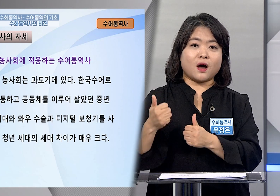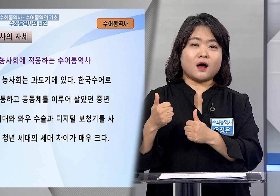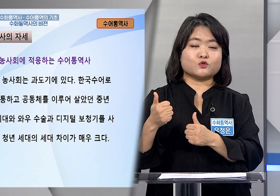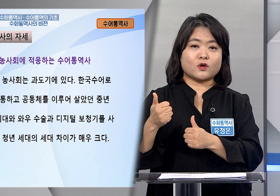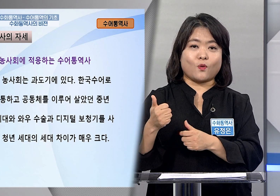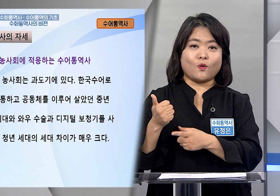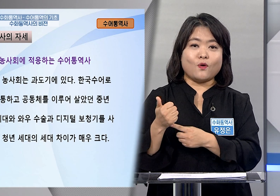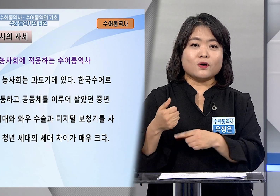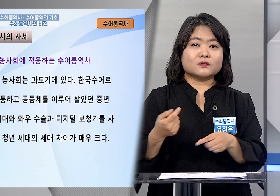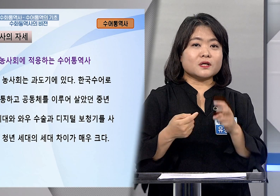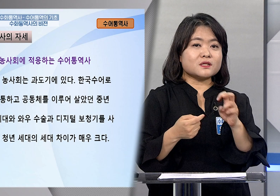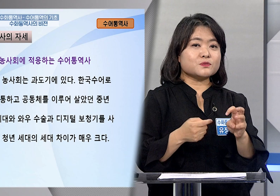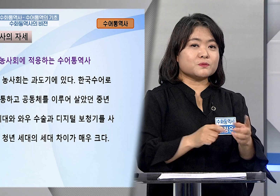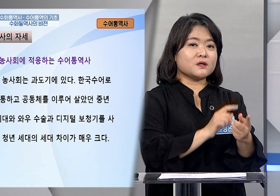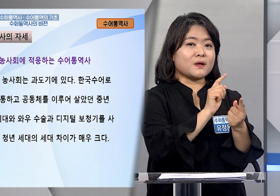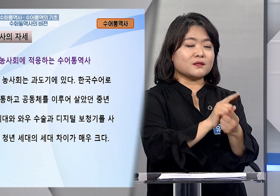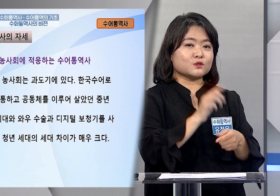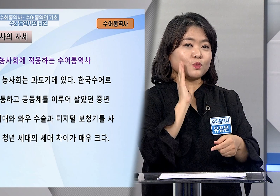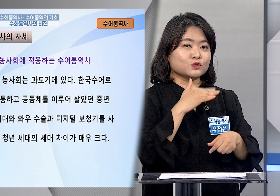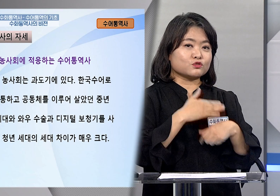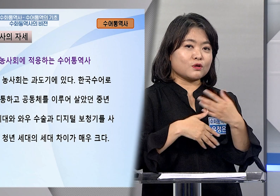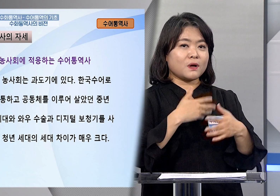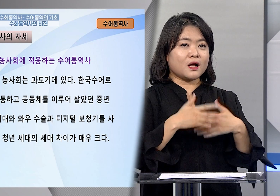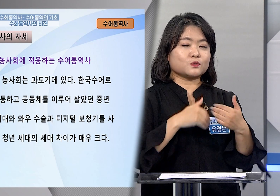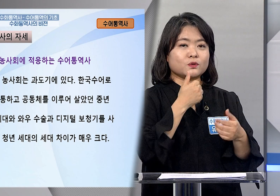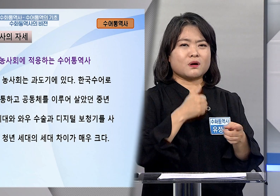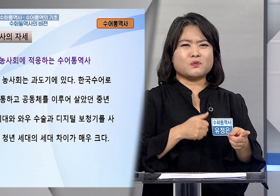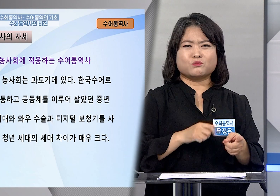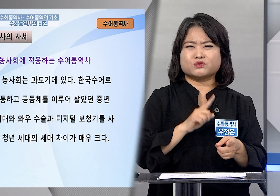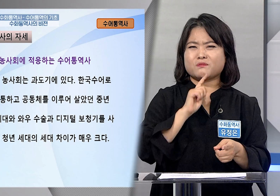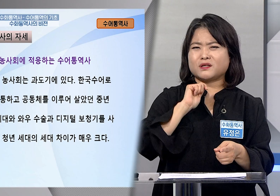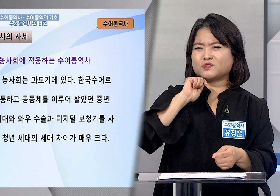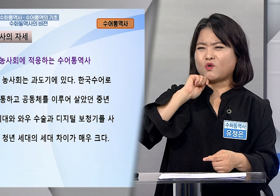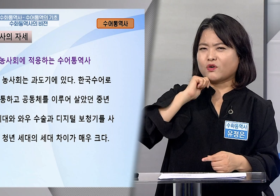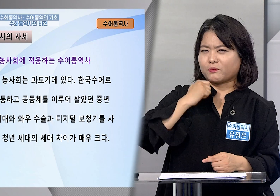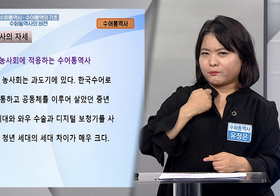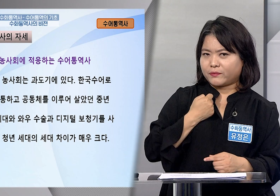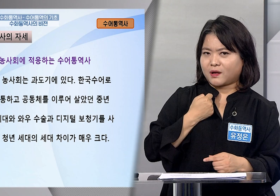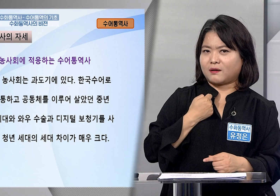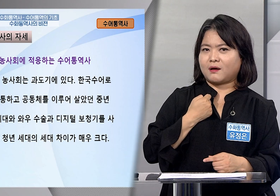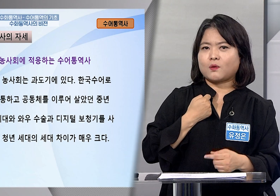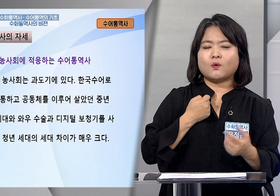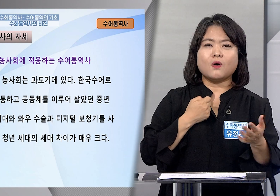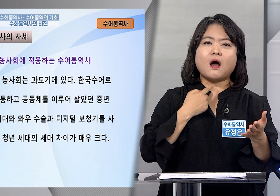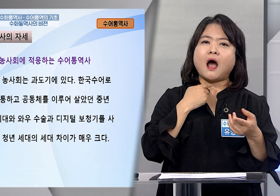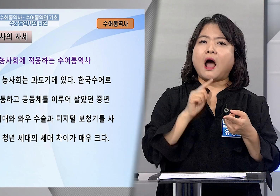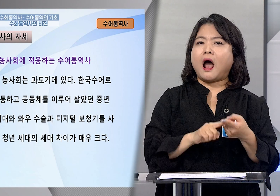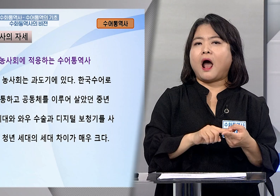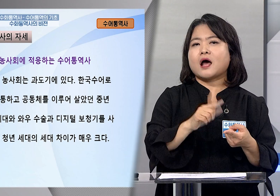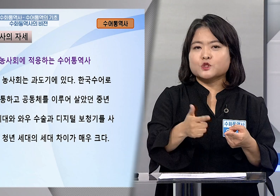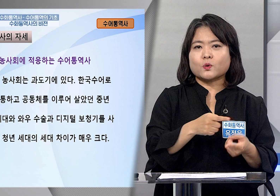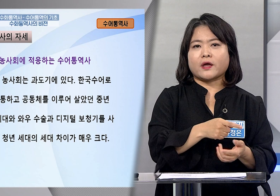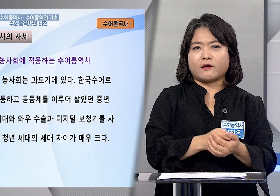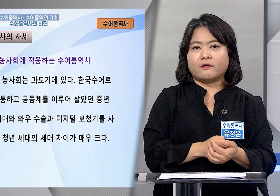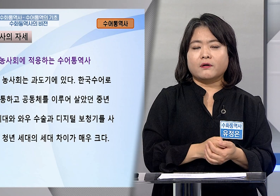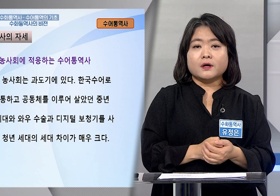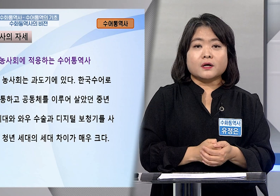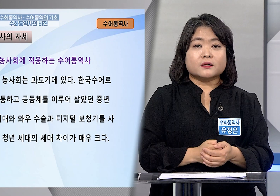와, 최고. 그런데 20, 30대를 만나서 농식 수화를 막 통역하면 무슨 말인지 어렵다 하고 안 좋아해요. 근데